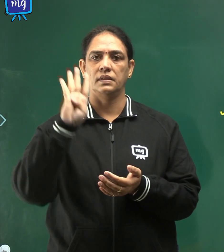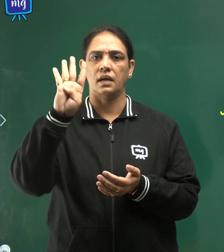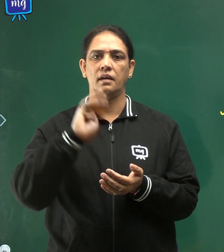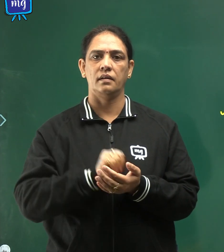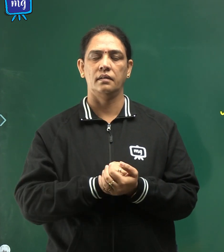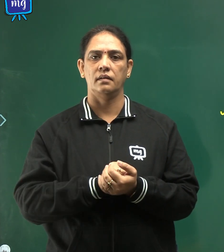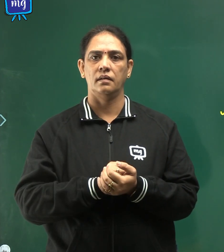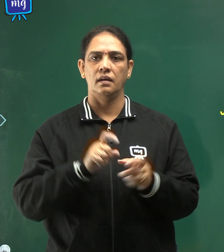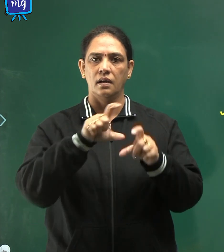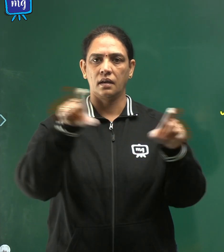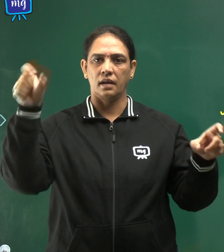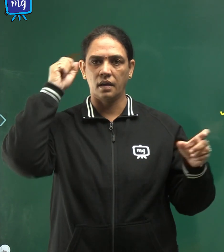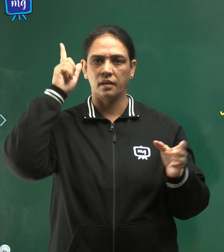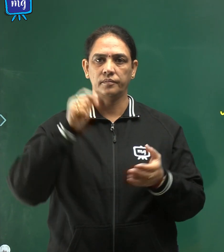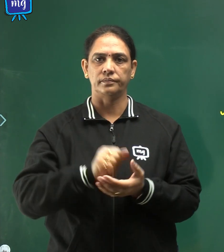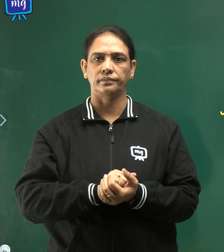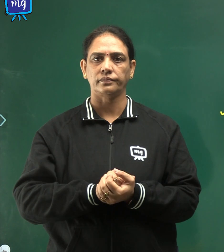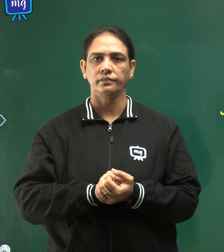1/4। समझ आ गया?